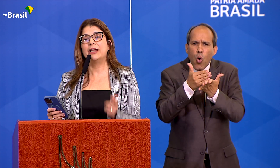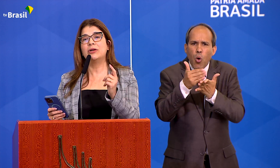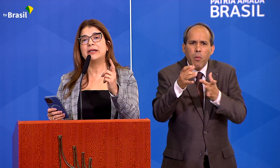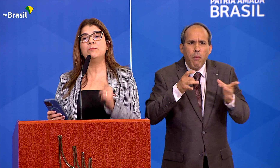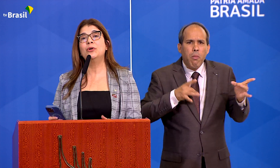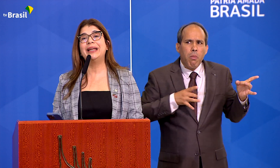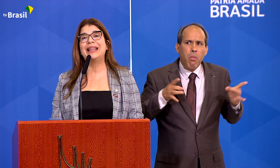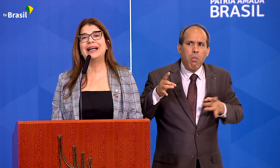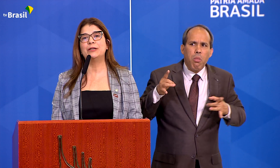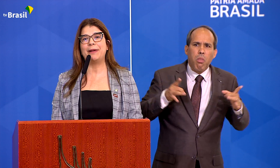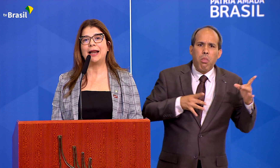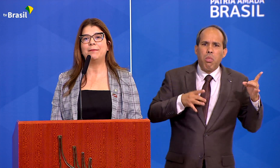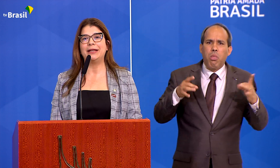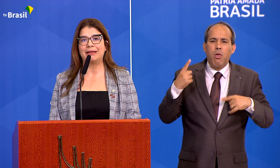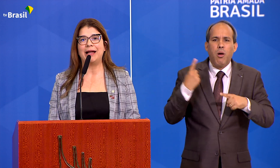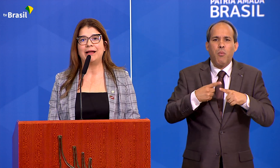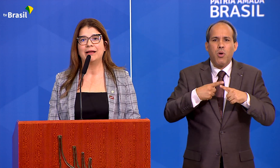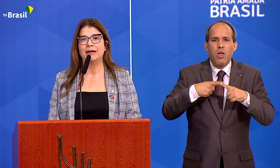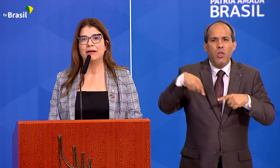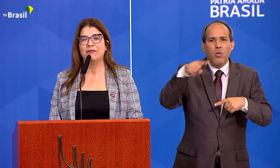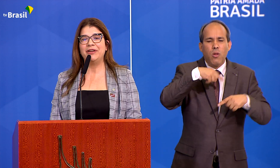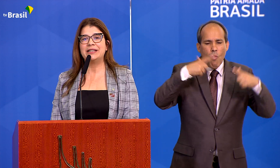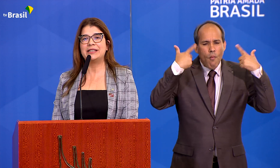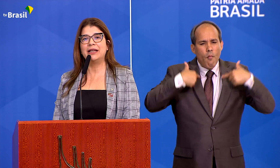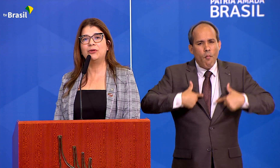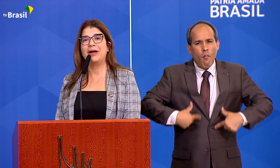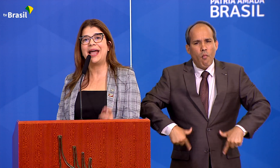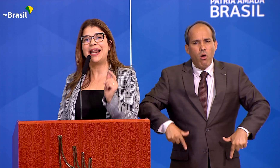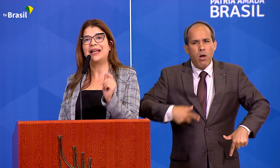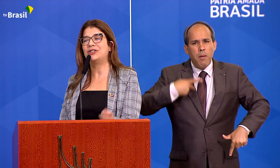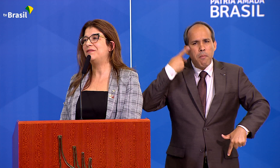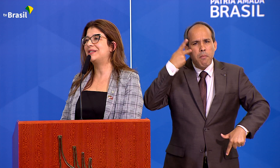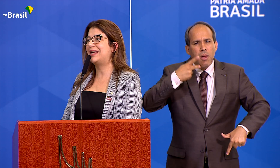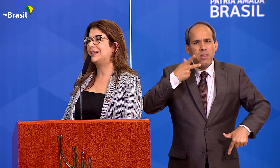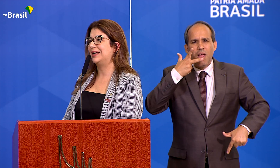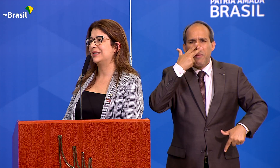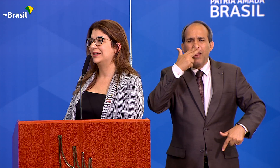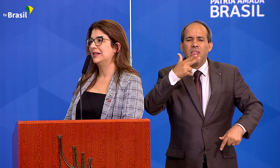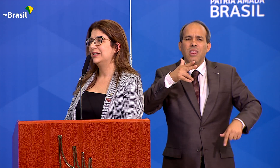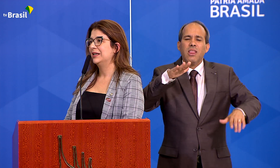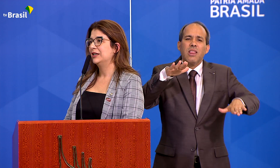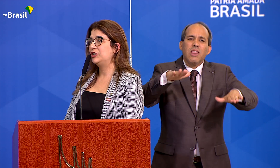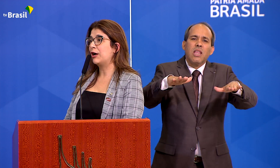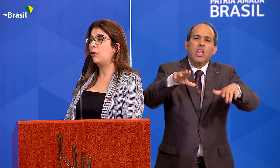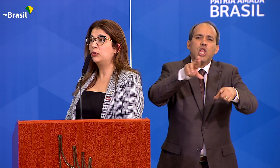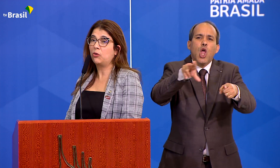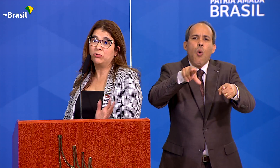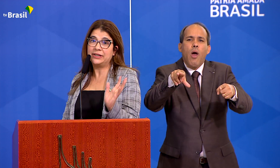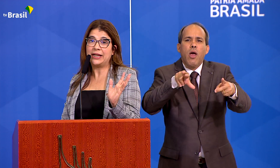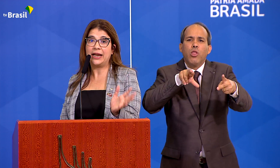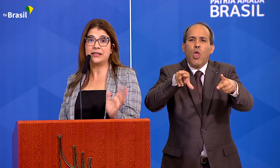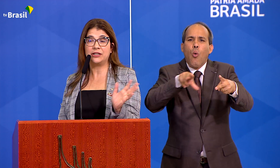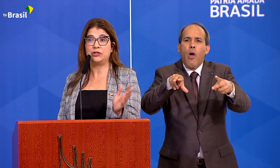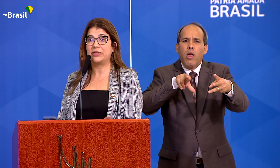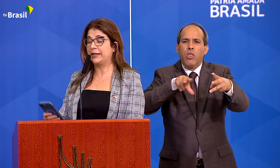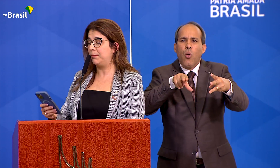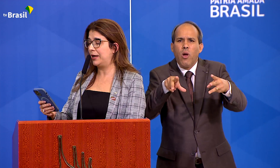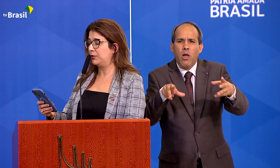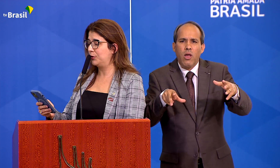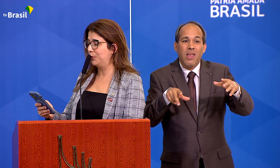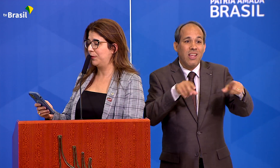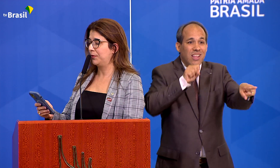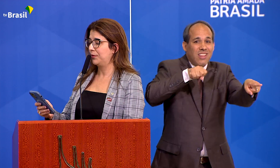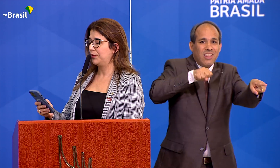é que a nossa imunidade parlamentar vem sendo relativizada de acordo com os interesses